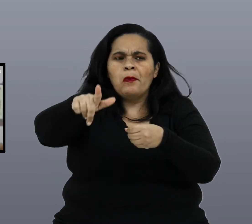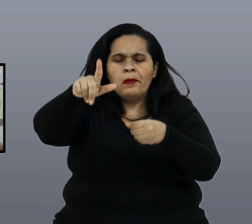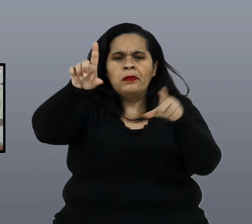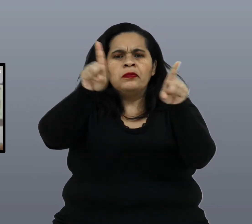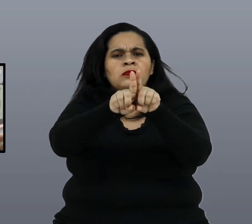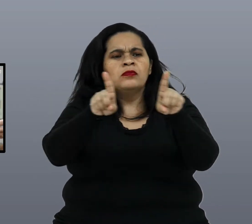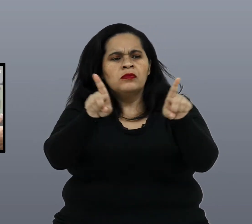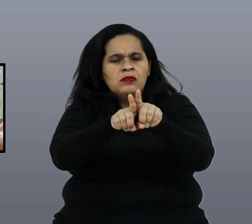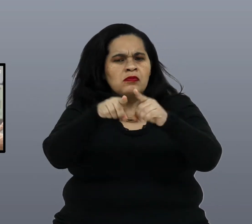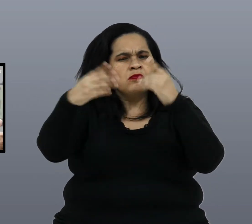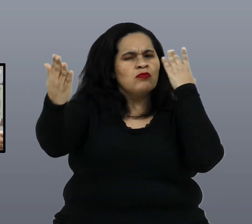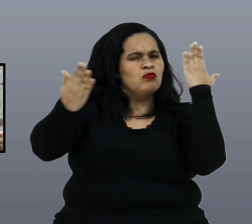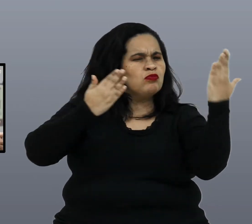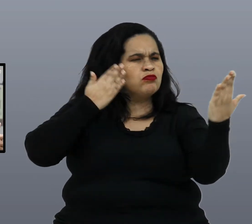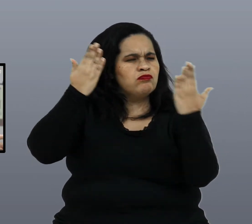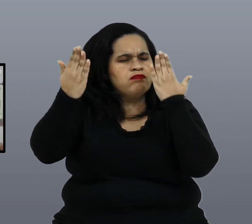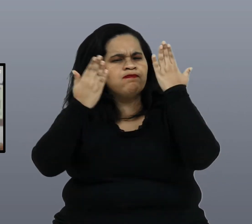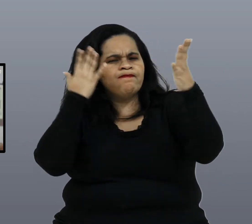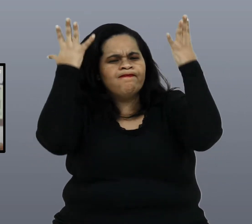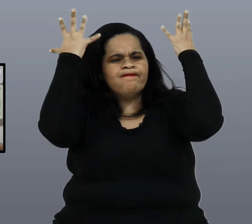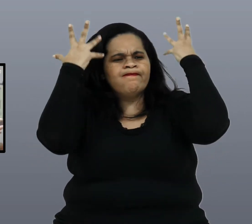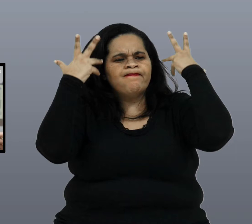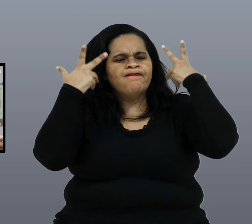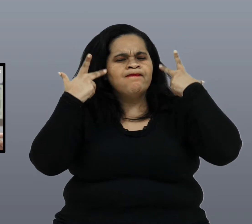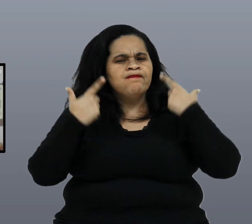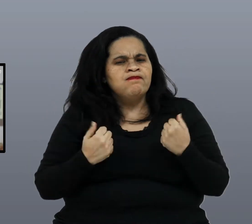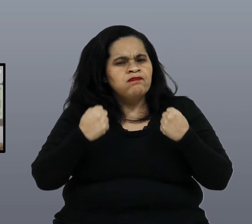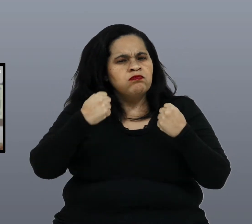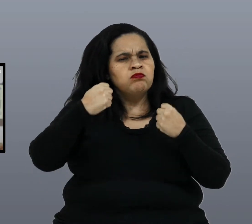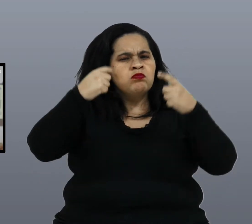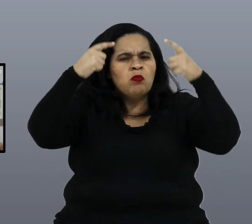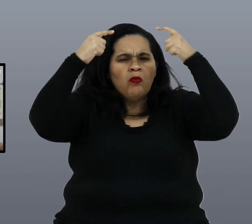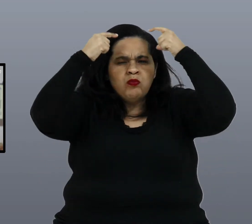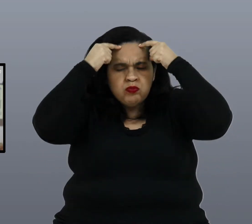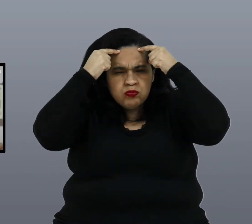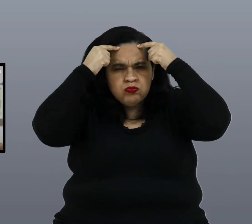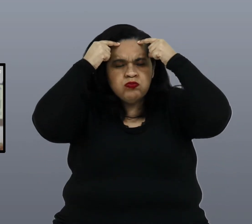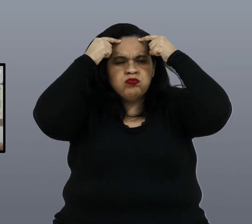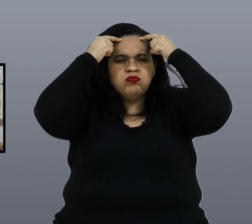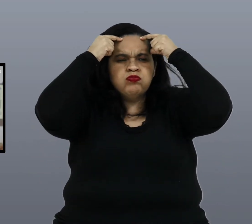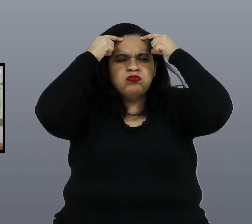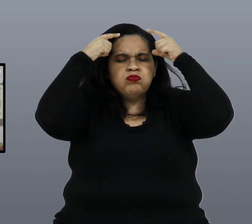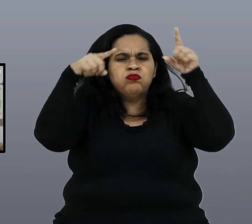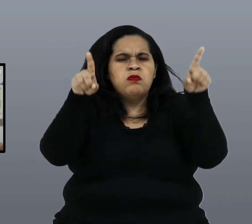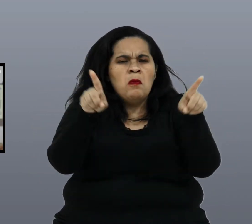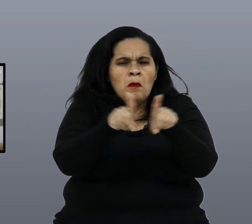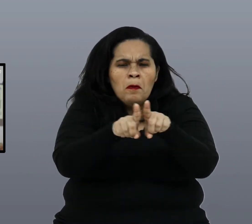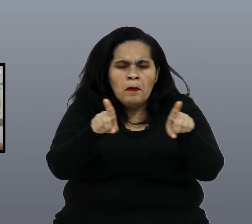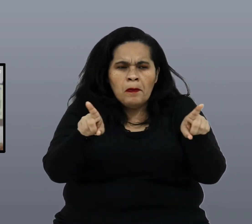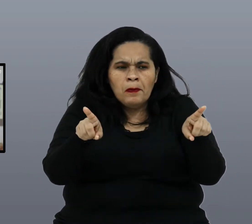em comparação com o animal, né? Com o urso ou com a